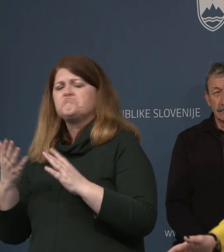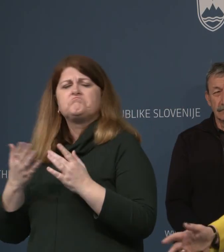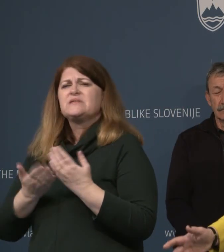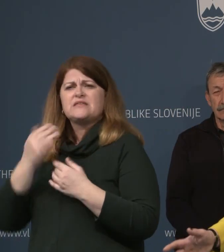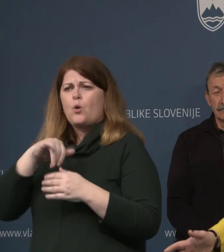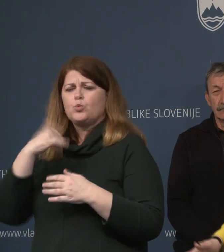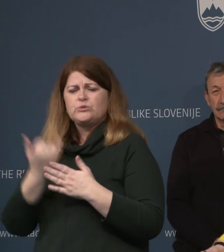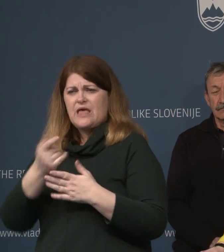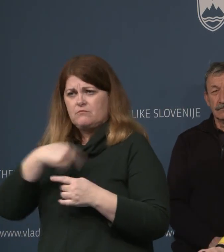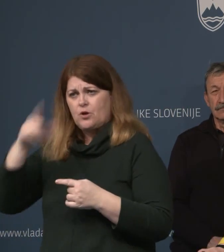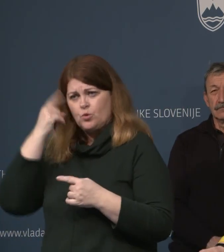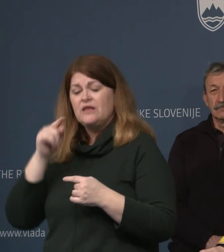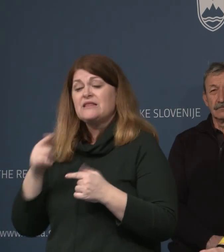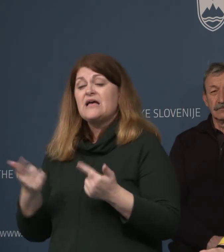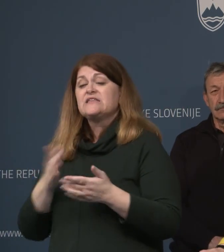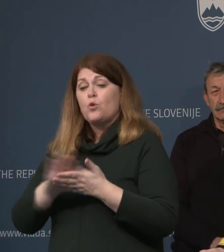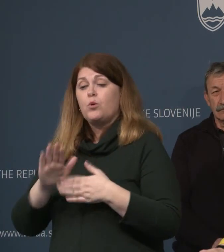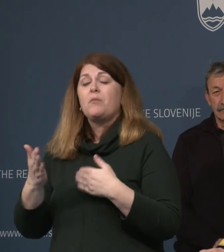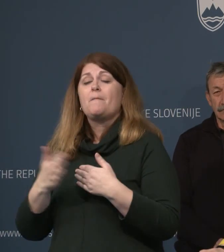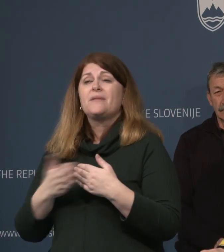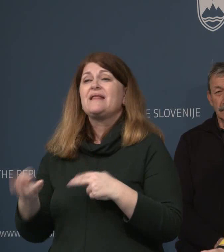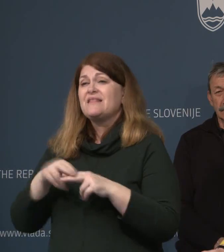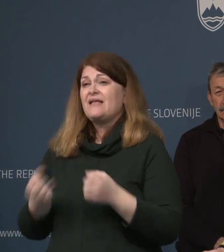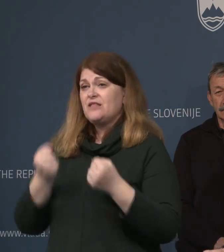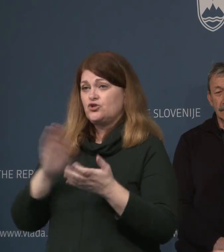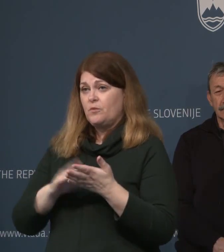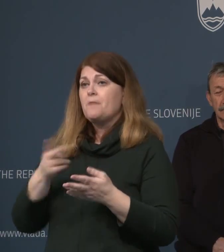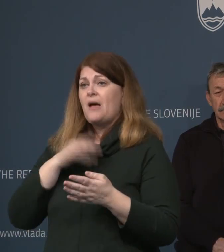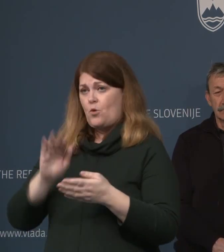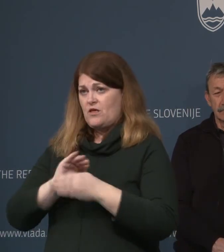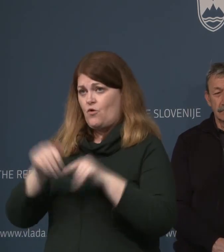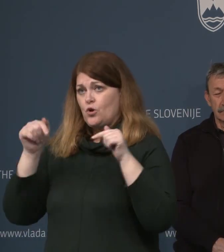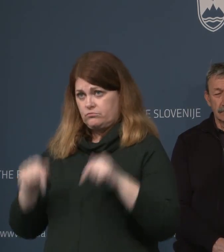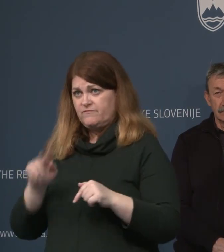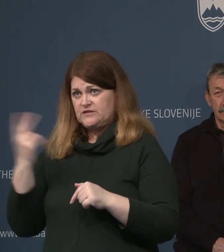se uporablja pri najtežjih primerih, imamo na voljo tudi v Sloveniji.